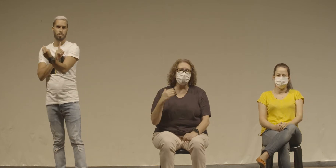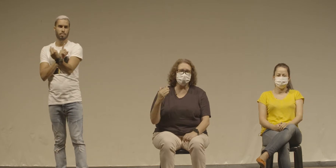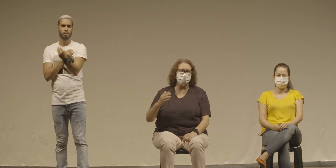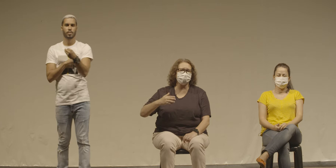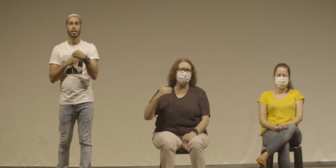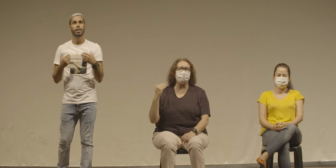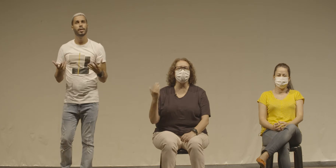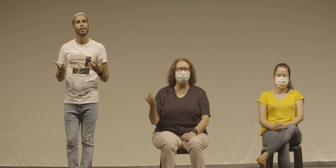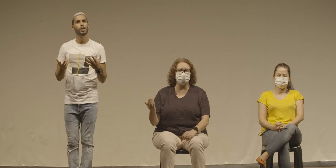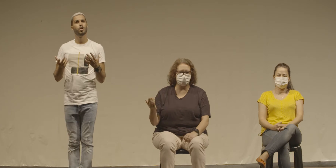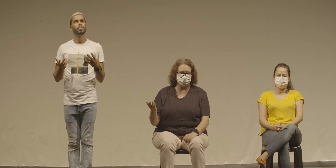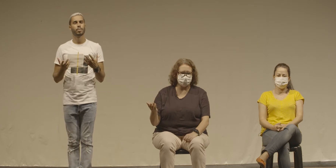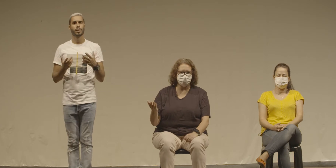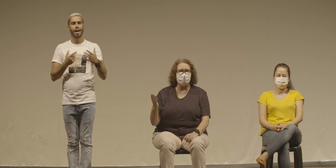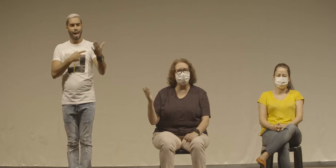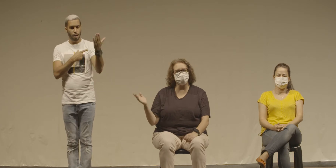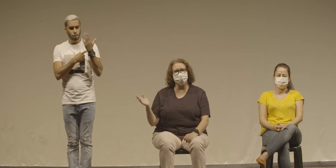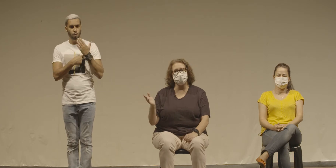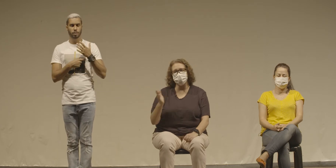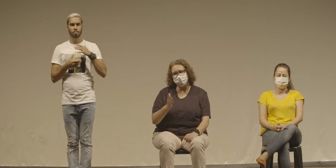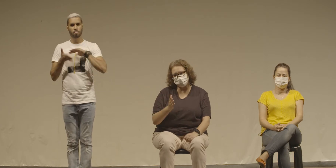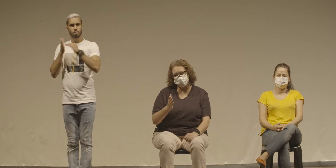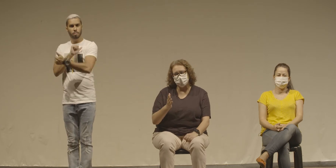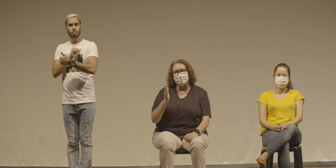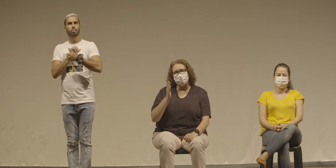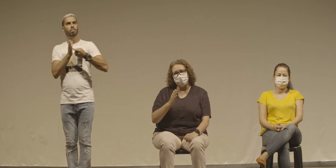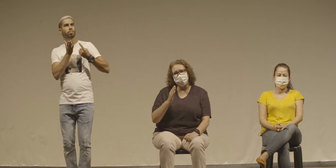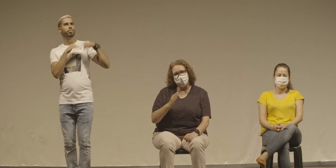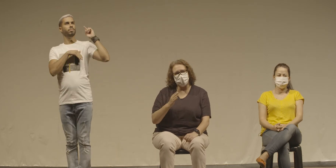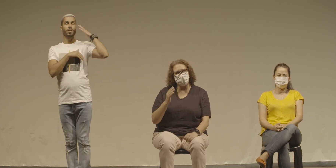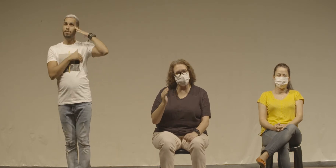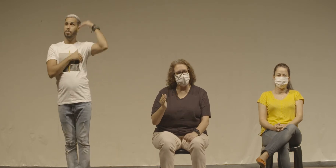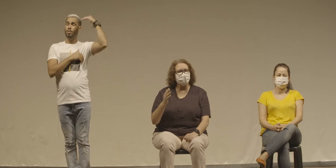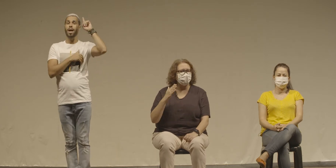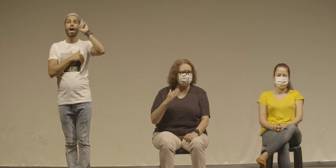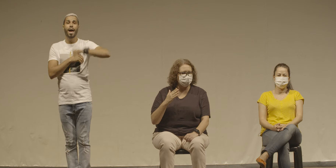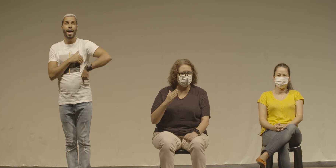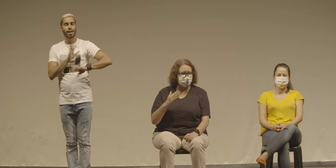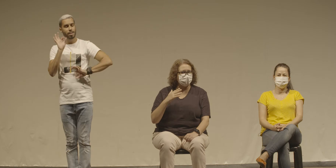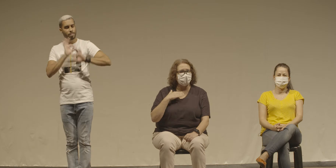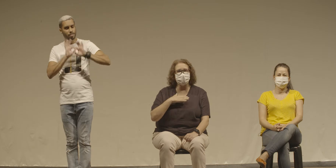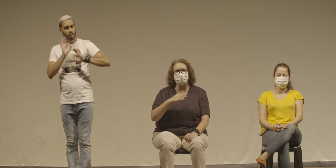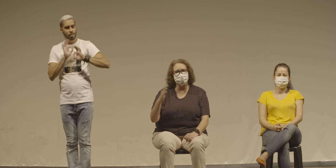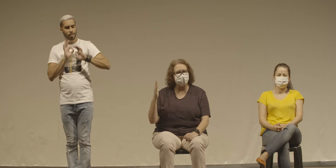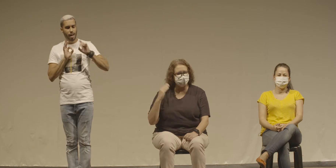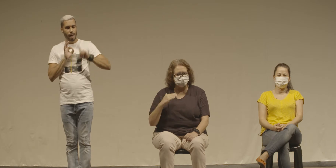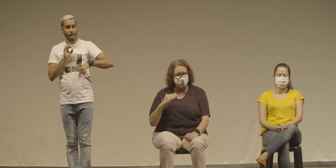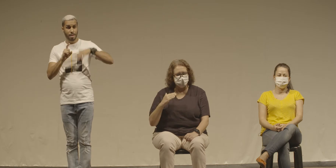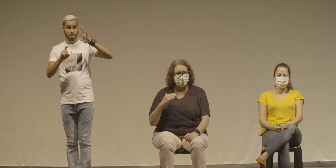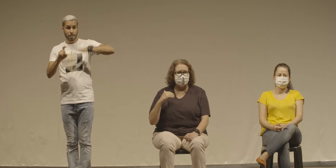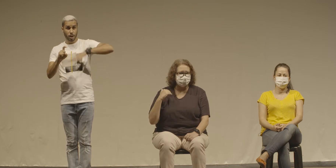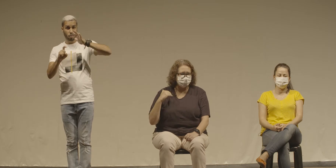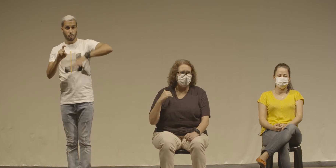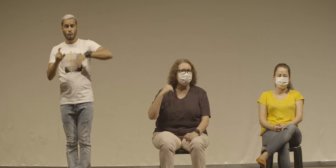E uma das coisas que ajuda nisso tudo é a construção do mito. E o mito é construído através do quê? Através da